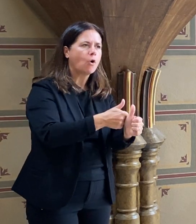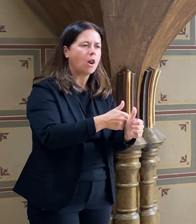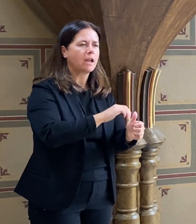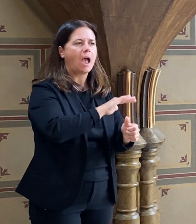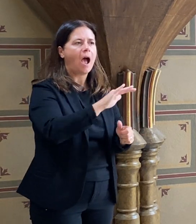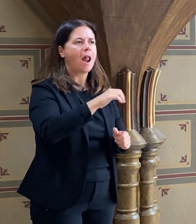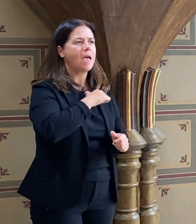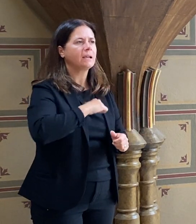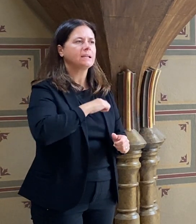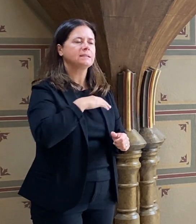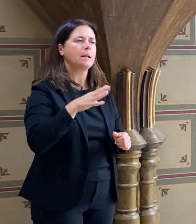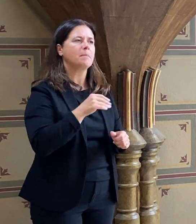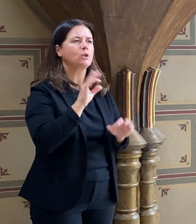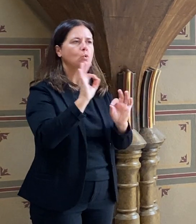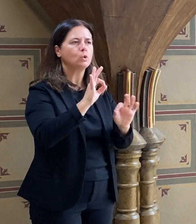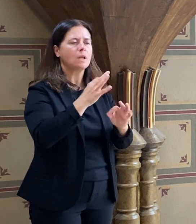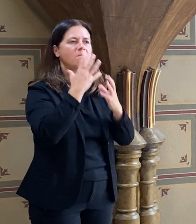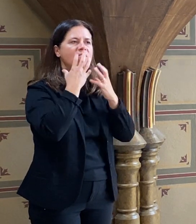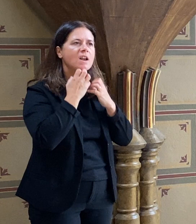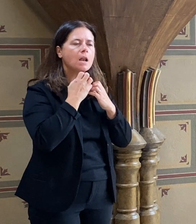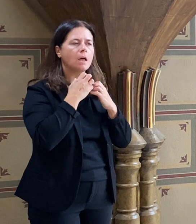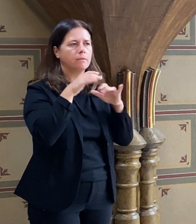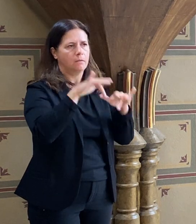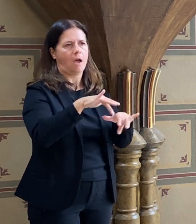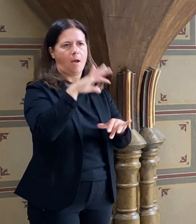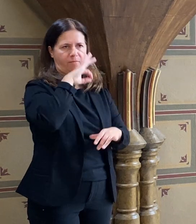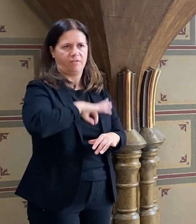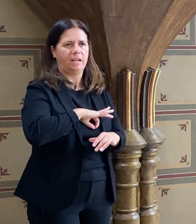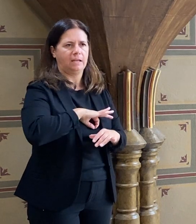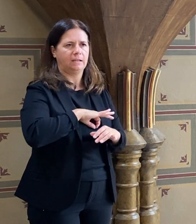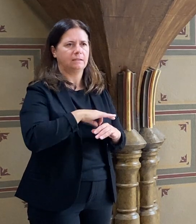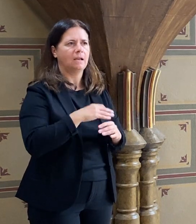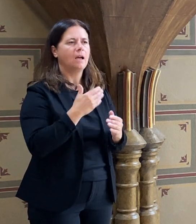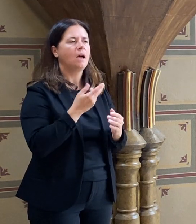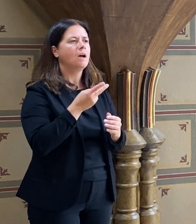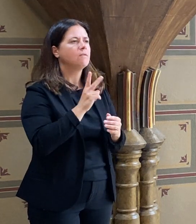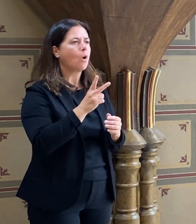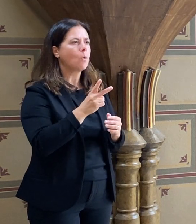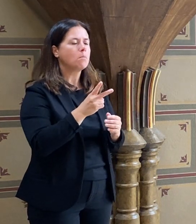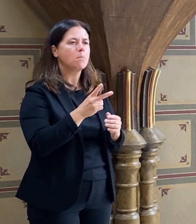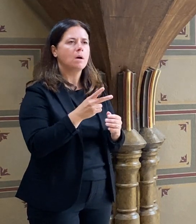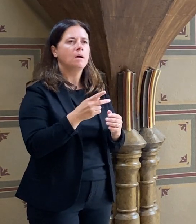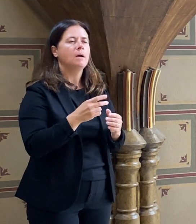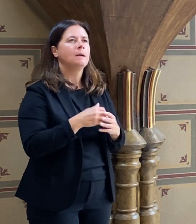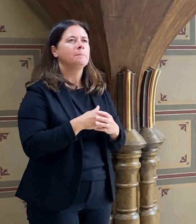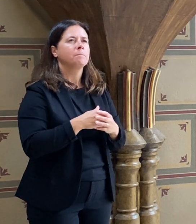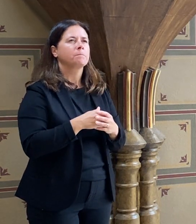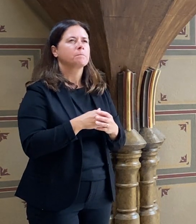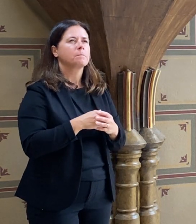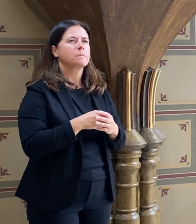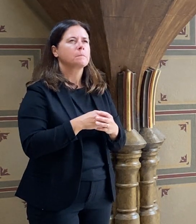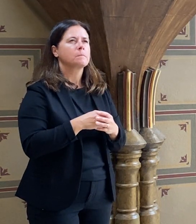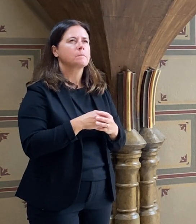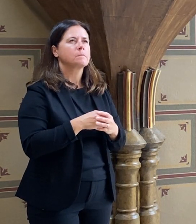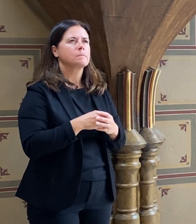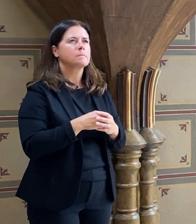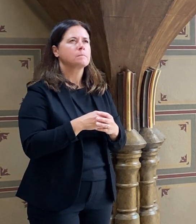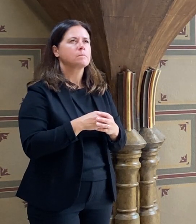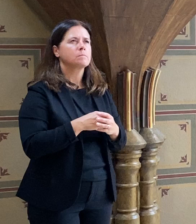guten Willens zur Verpflichtung geworden. Denn was immer uns auch trennen mag, ungleich viel